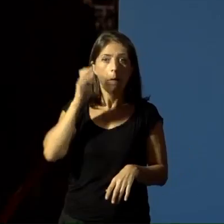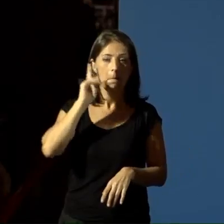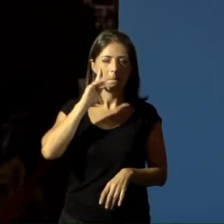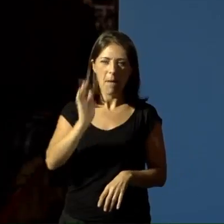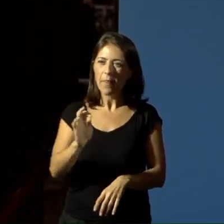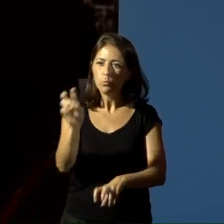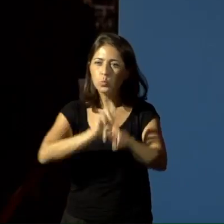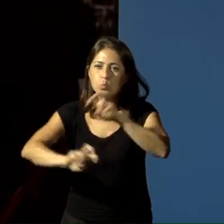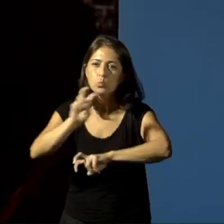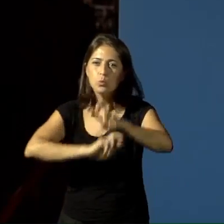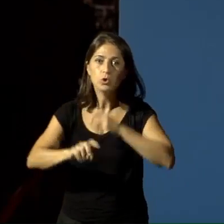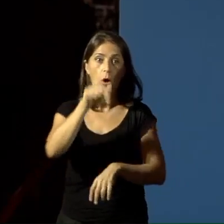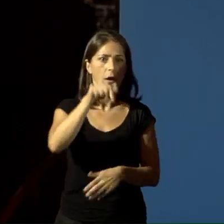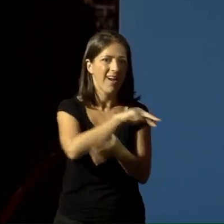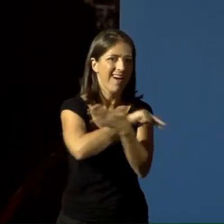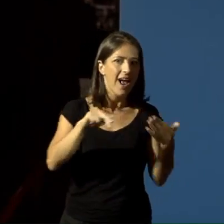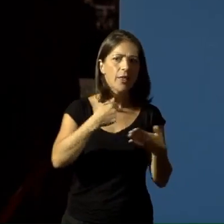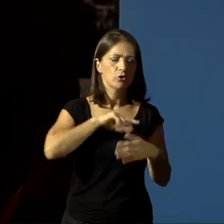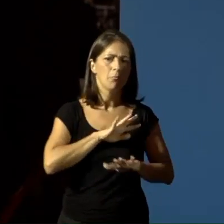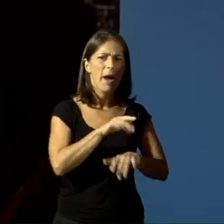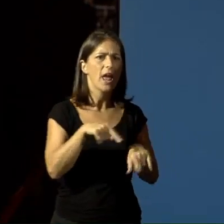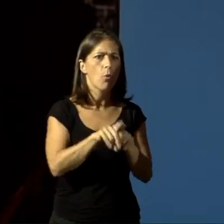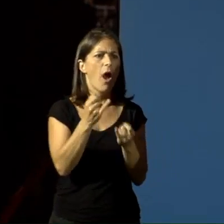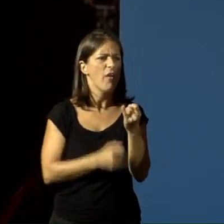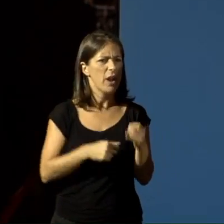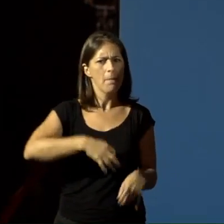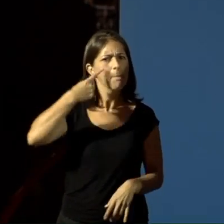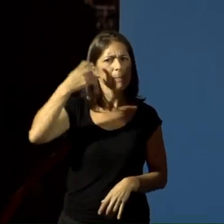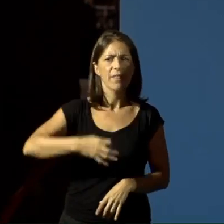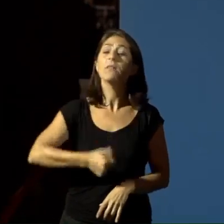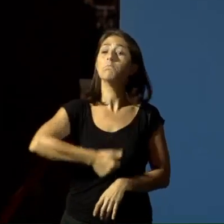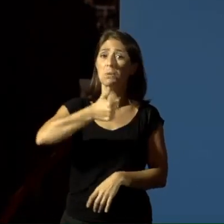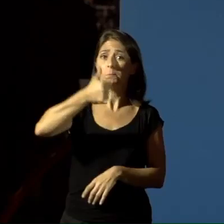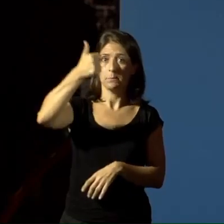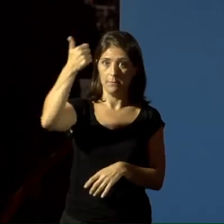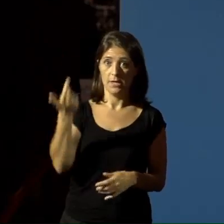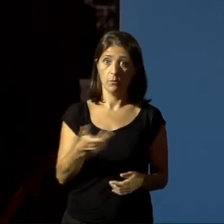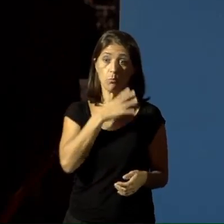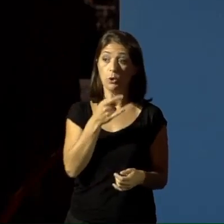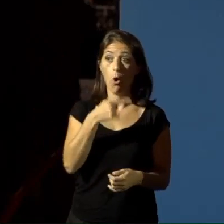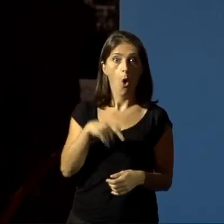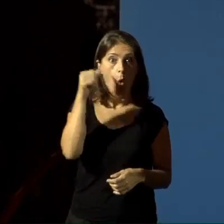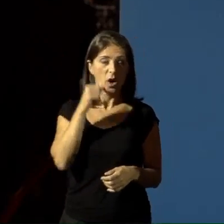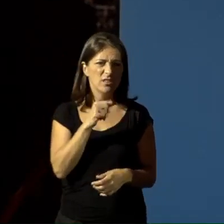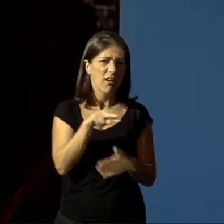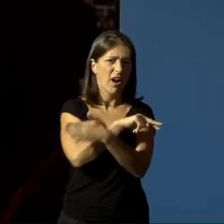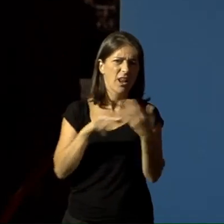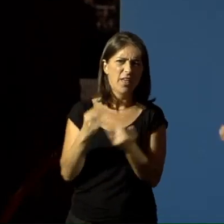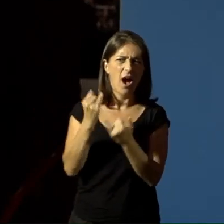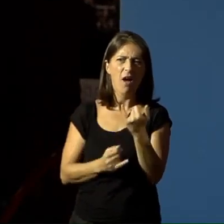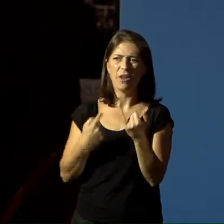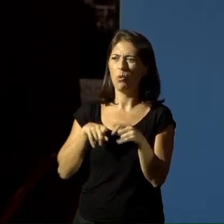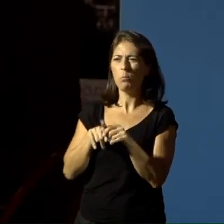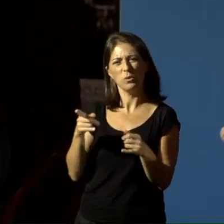queremos que en Galicia e en Marea queremos para Galicia máis verdade, porque Ourense e Galicia están afogados por